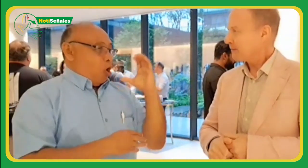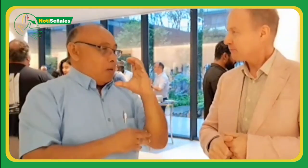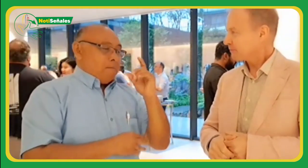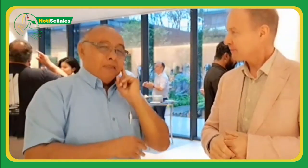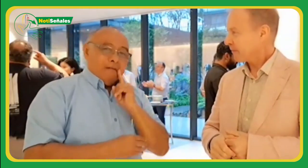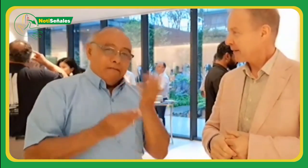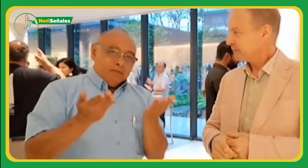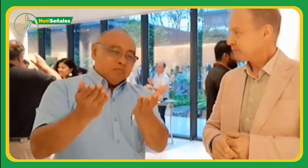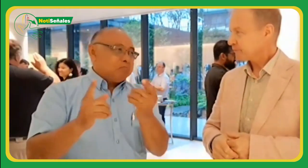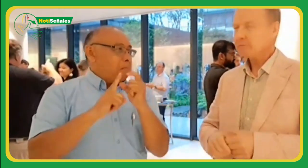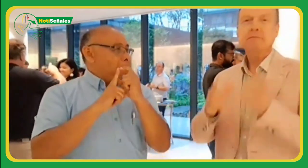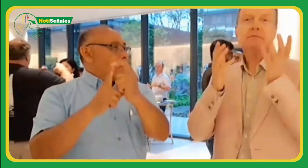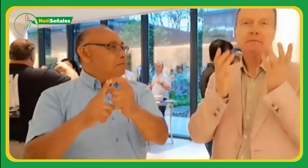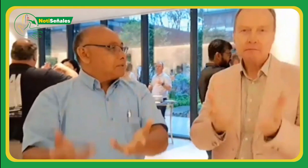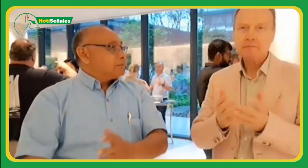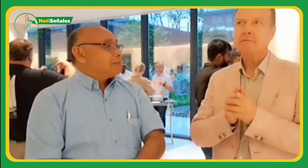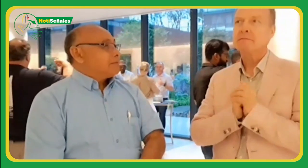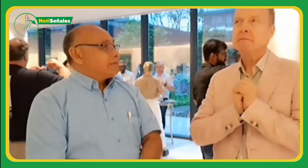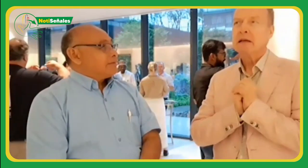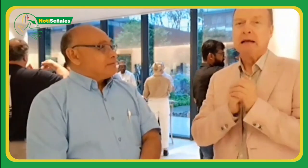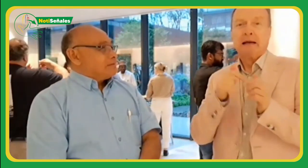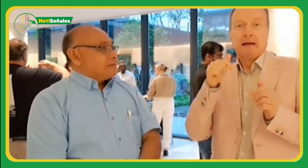Marcus quieres dar unas palabras a las personas sordas colombianas